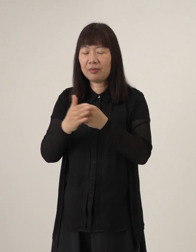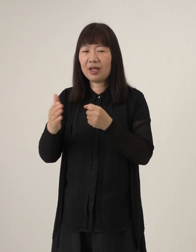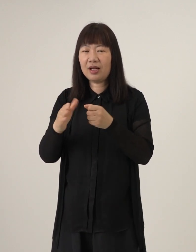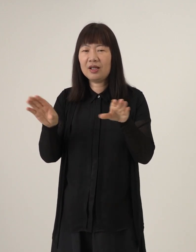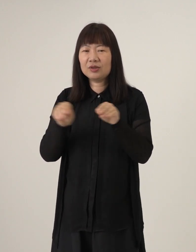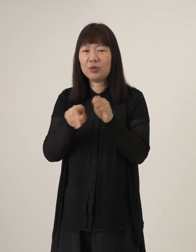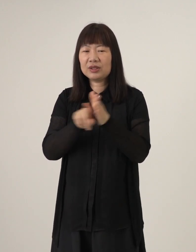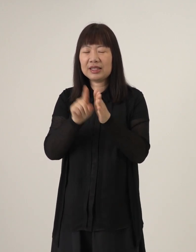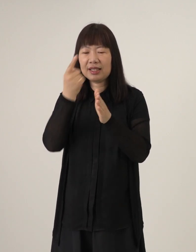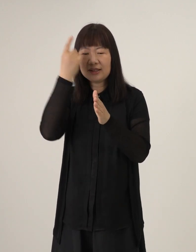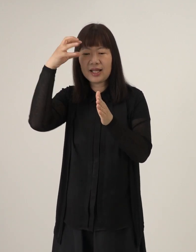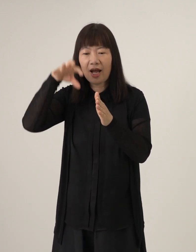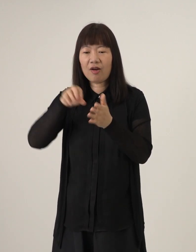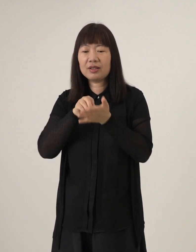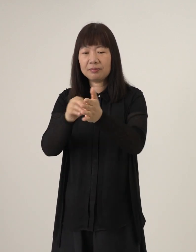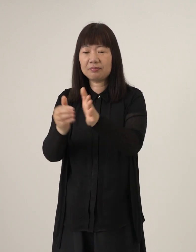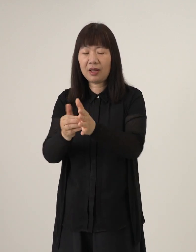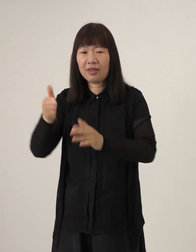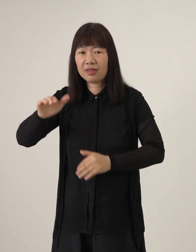충신신대원에 입학을 했는데,